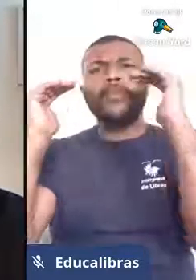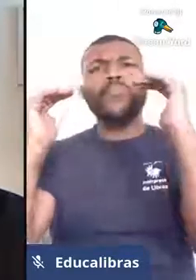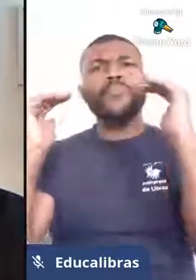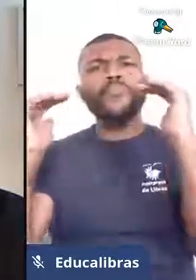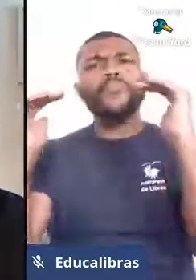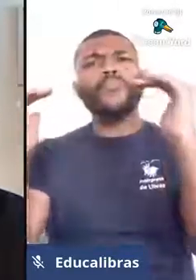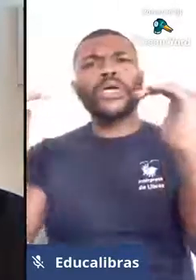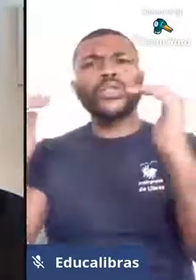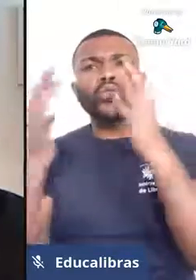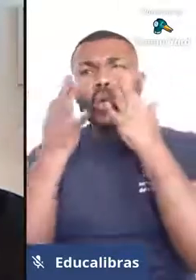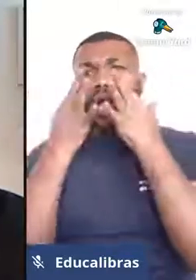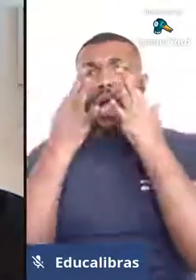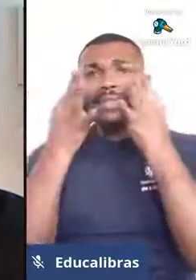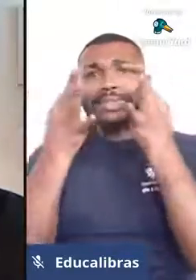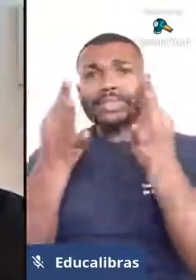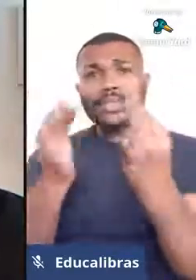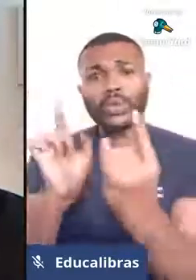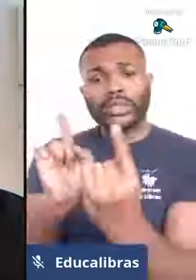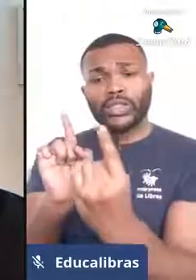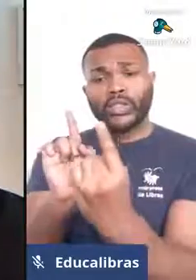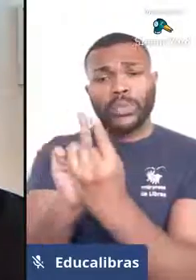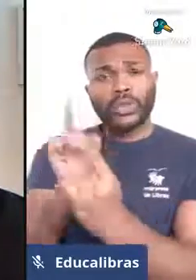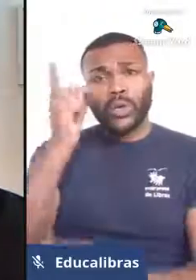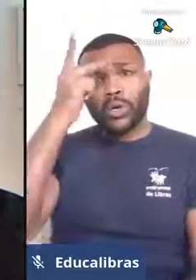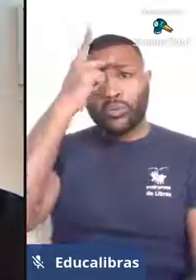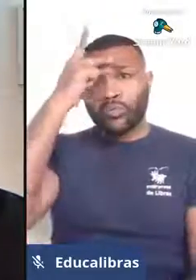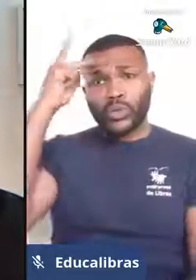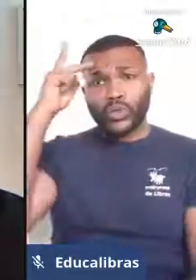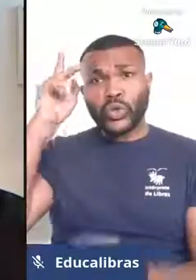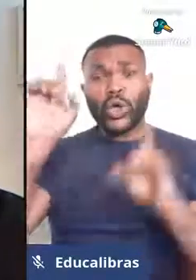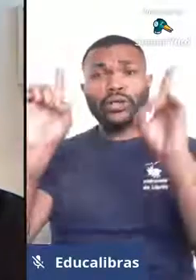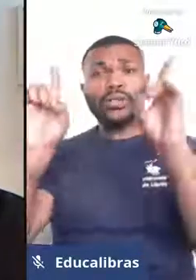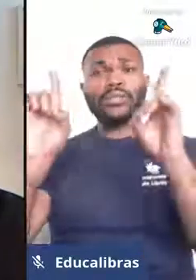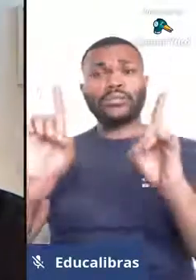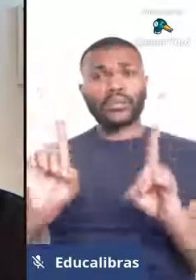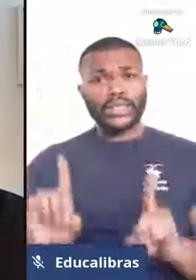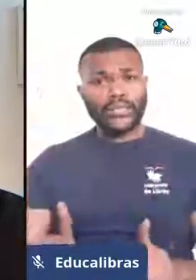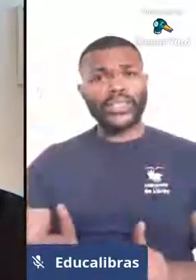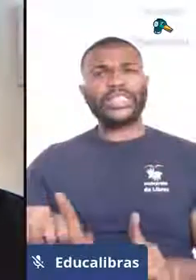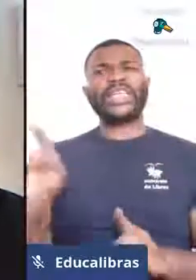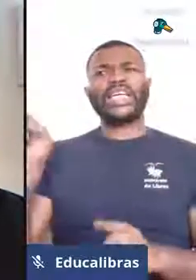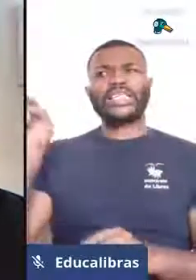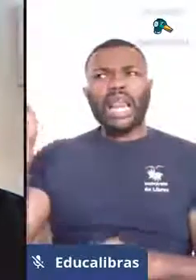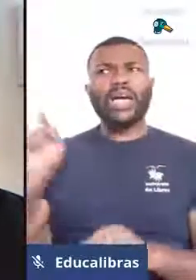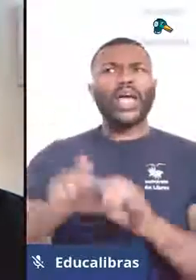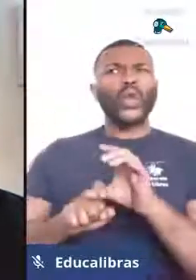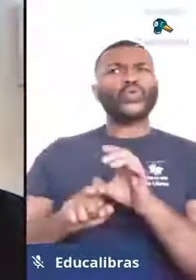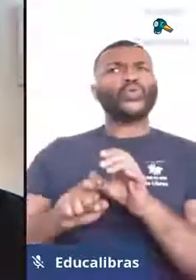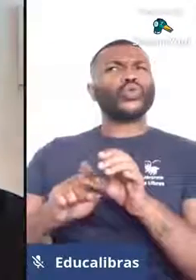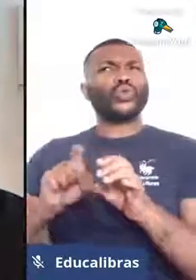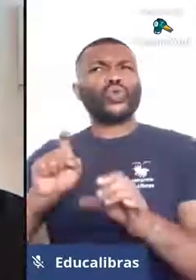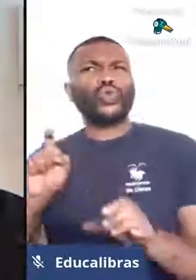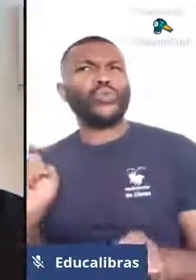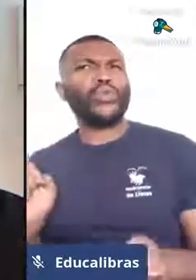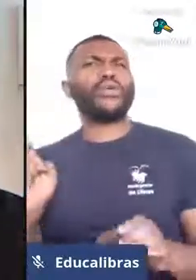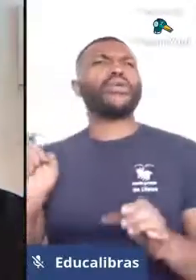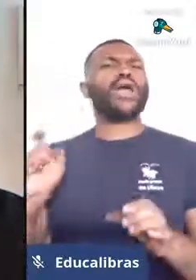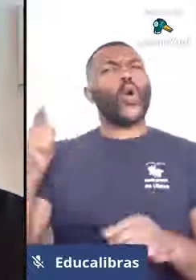à pessoa com deficiência. Né? Tem uma série de questões sobre autonomia. Bom, mas isso é uma outra